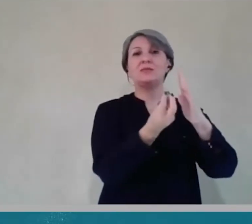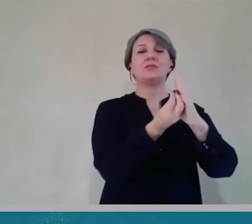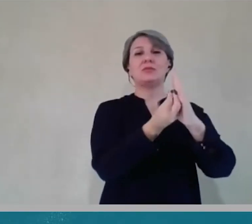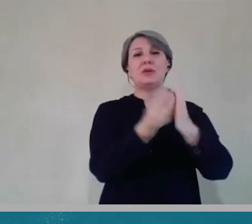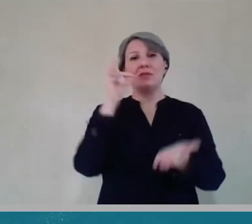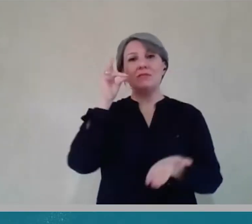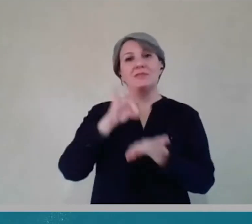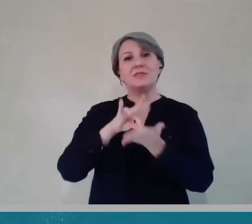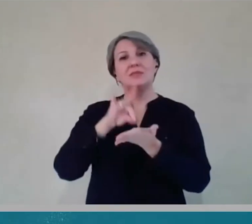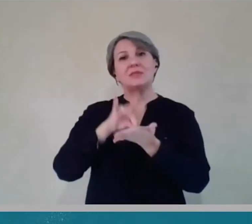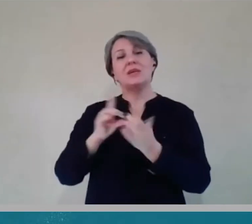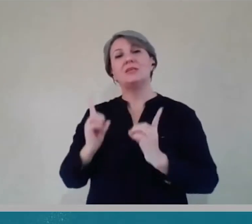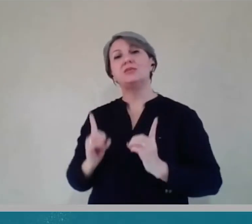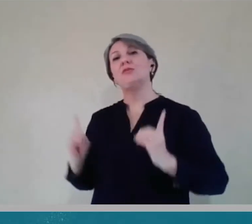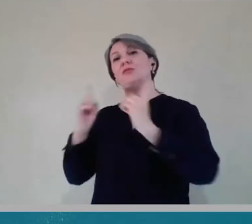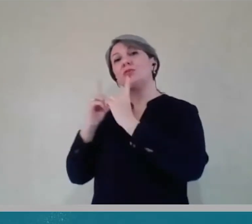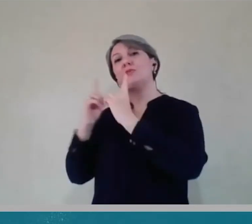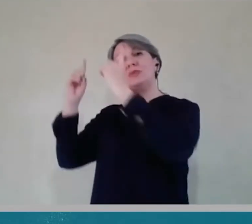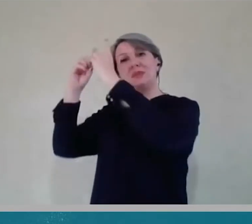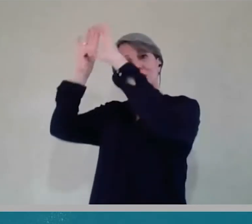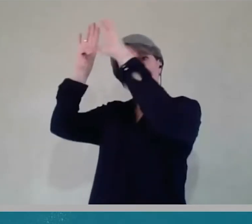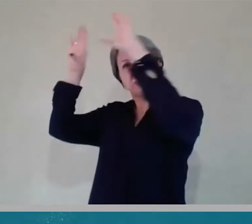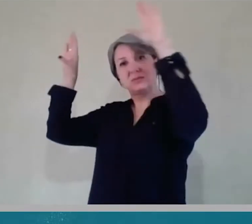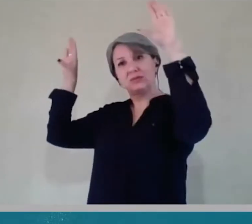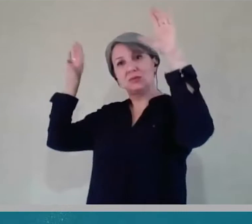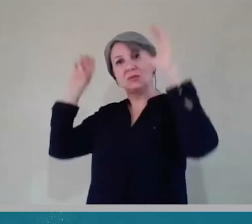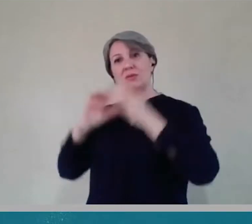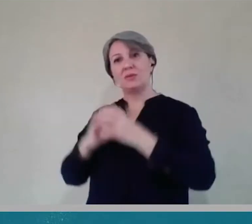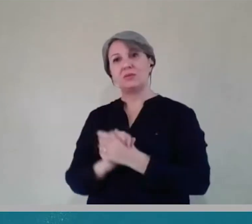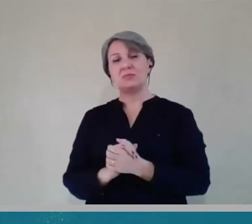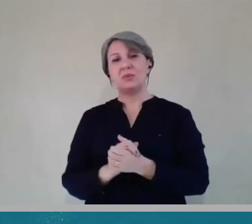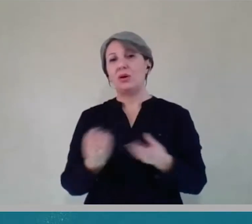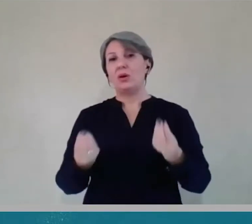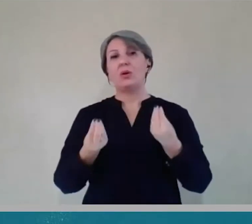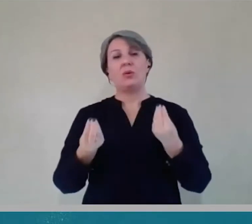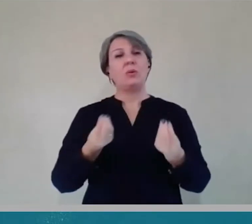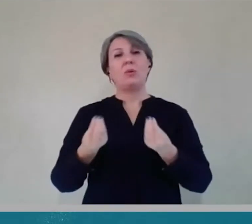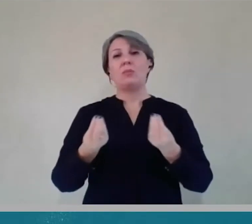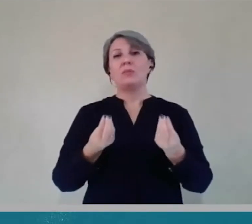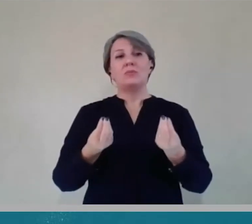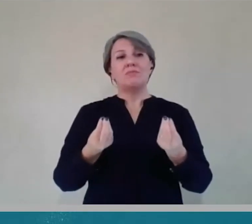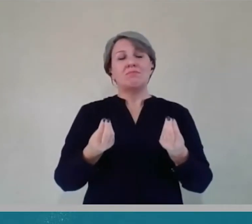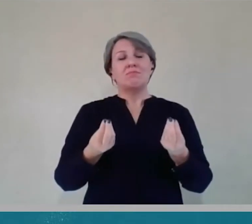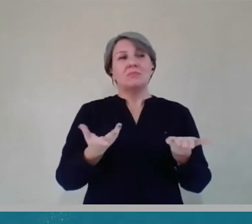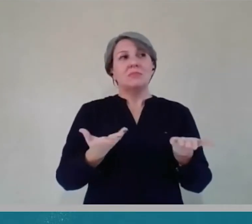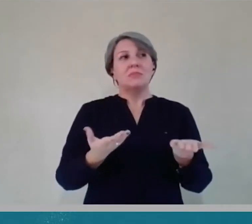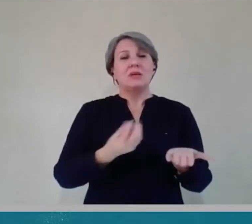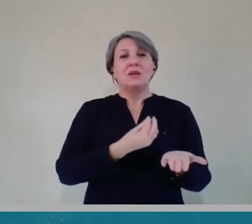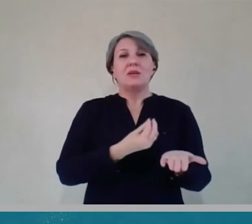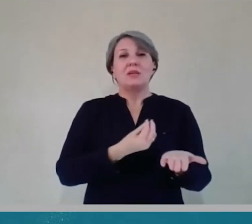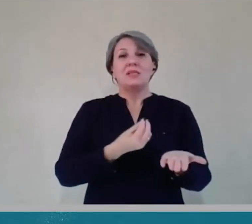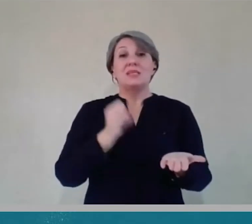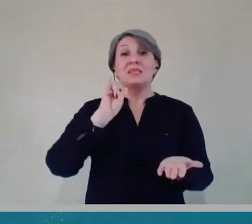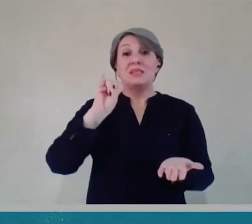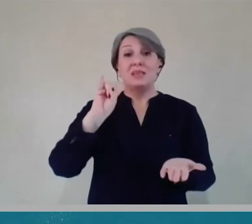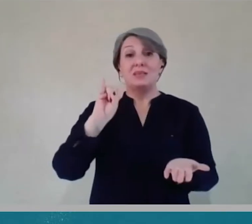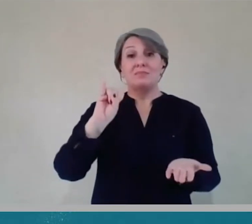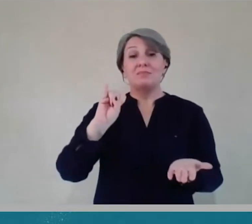como fazer com que nós que não pertencemos mais a essa terra, nós pertencemos a